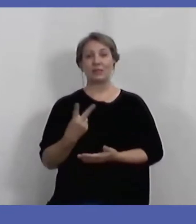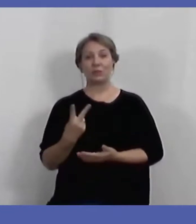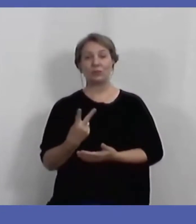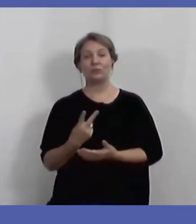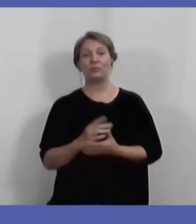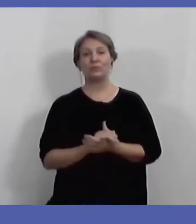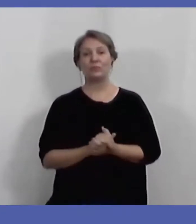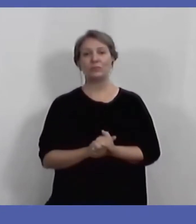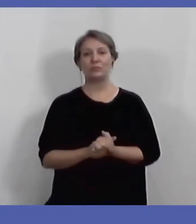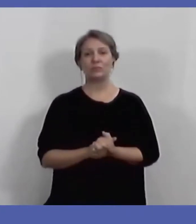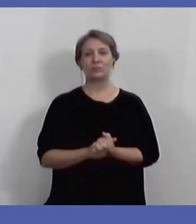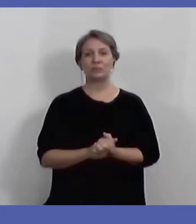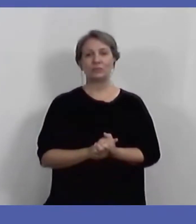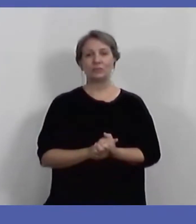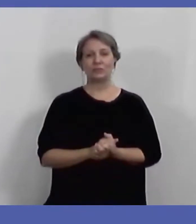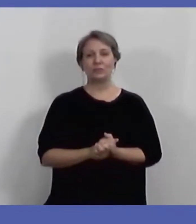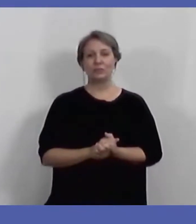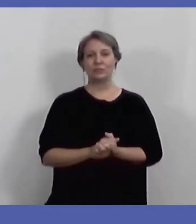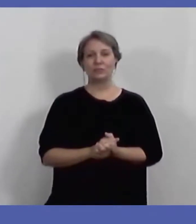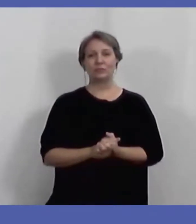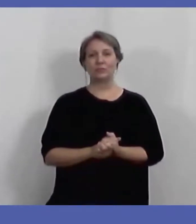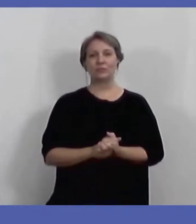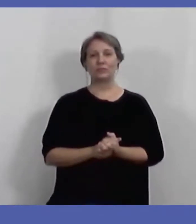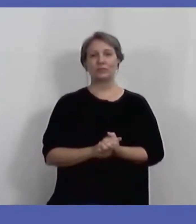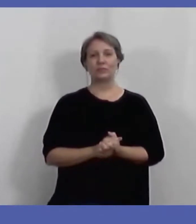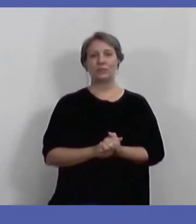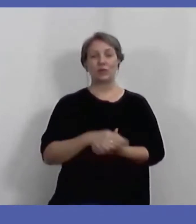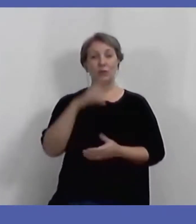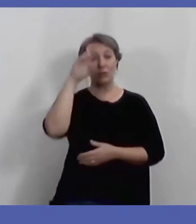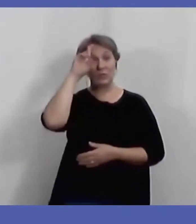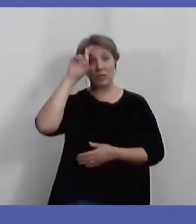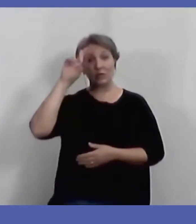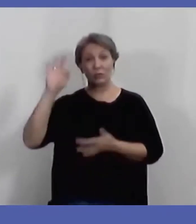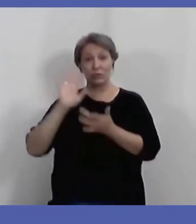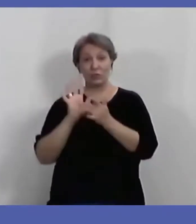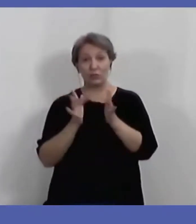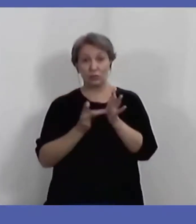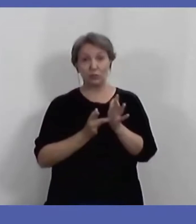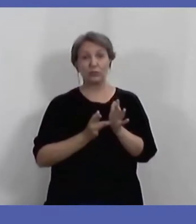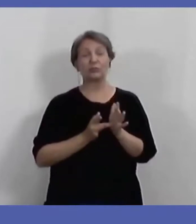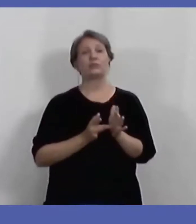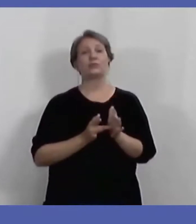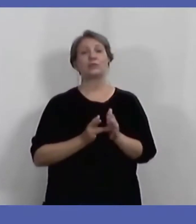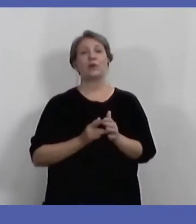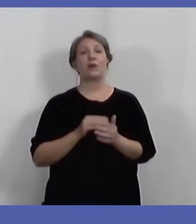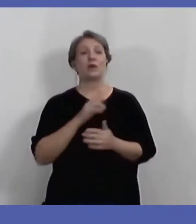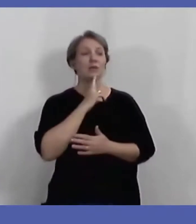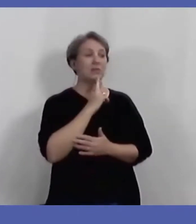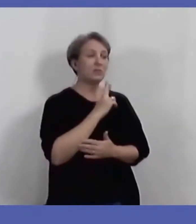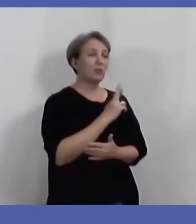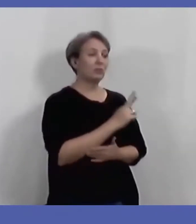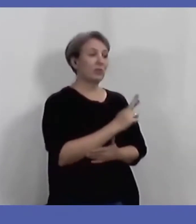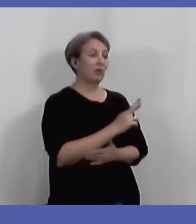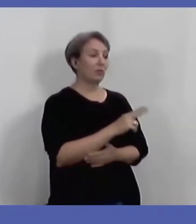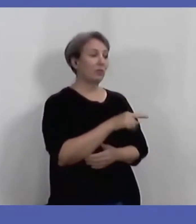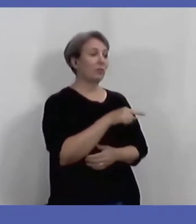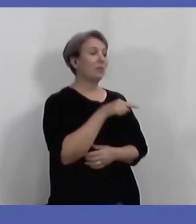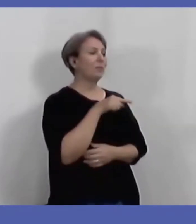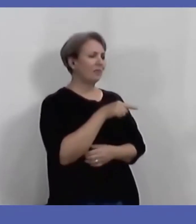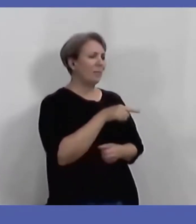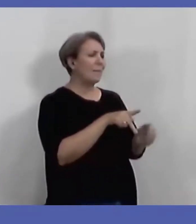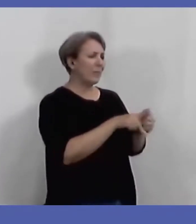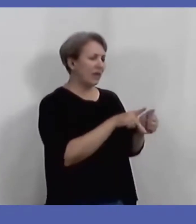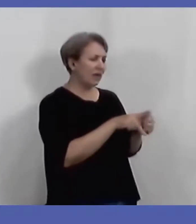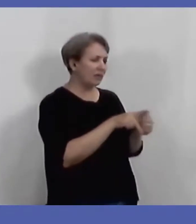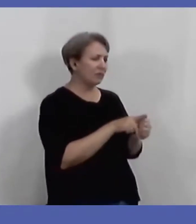que aqui o Senhor disse: também eu te digo que tu és Pedro, e sobre esta pedra